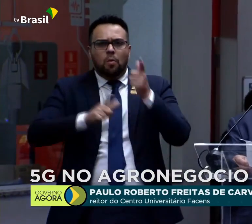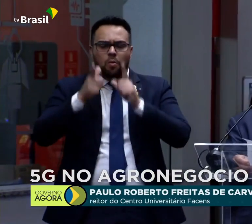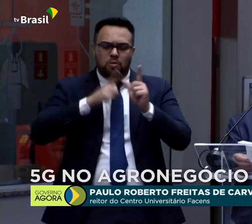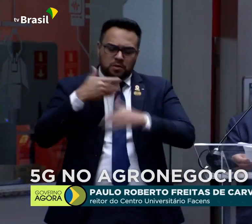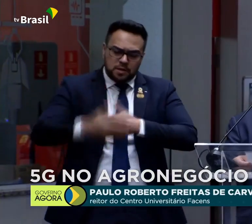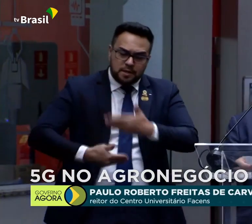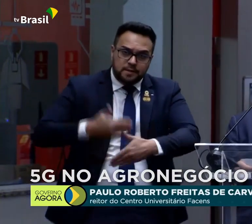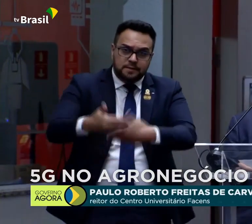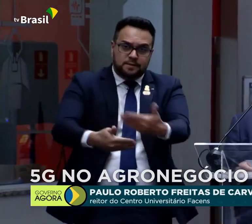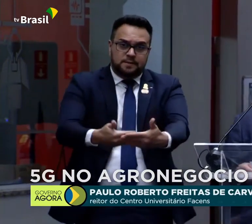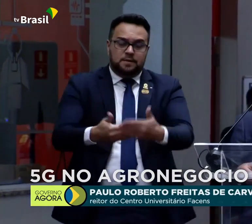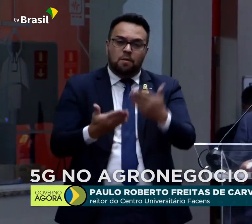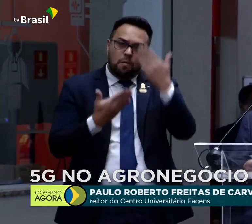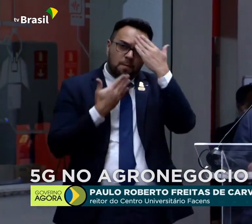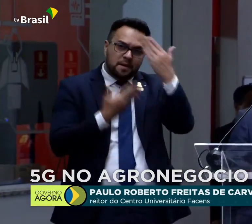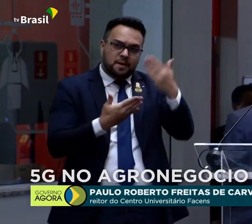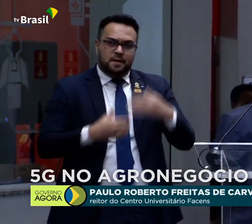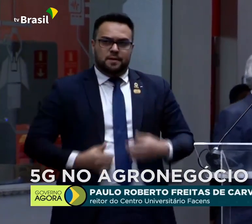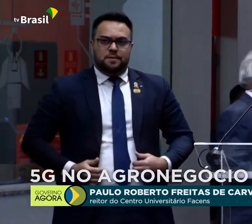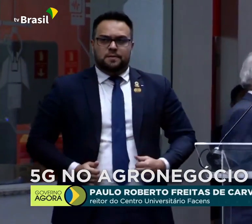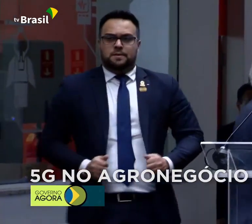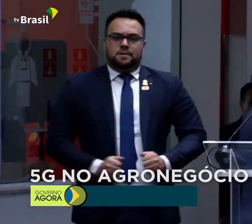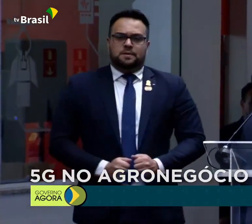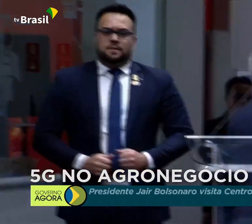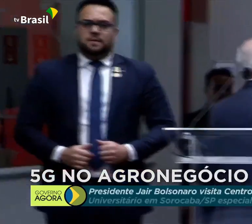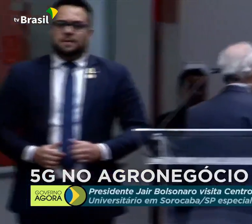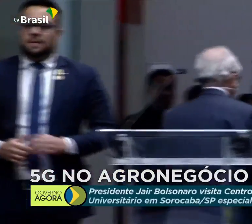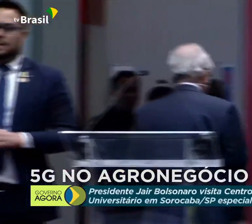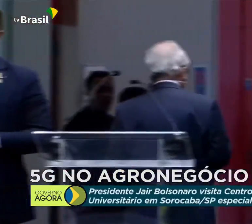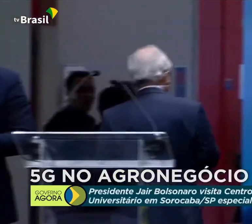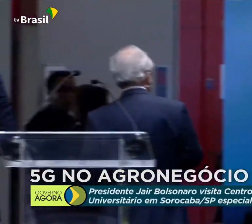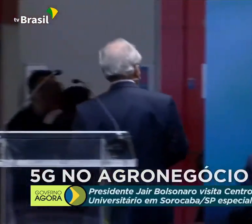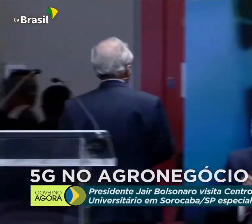durante a jornada. Obrigado.